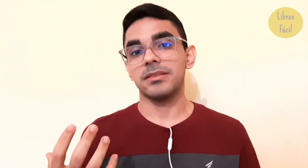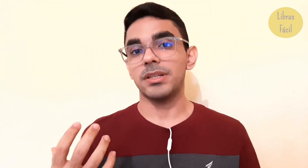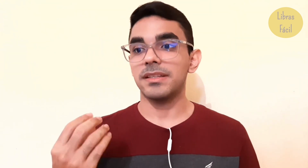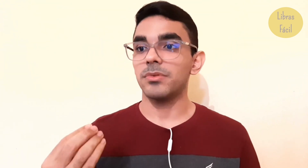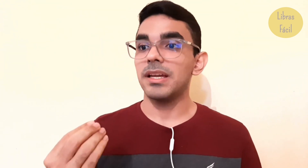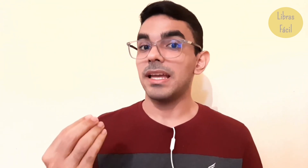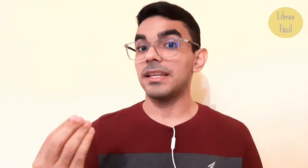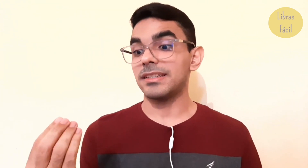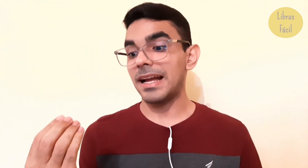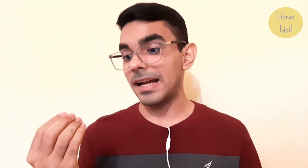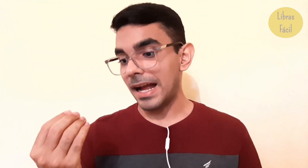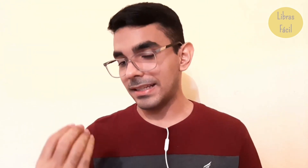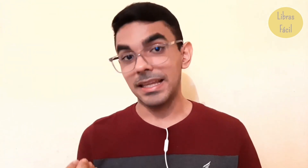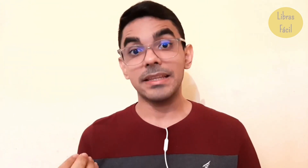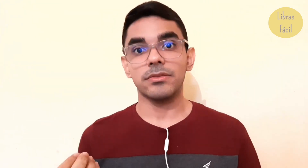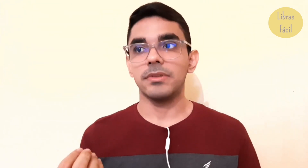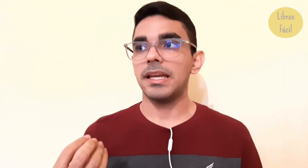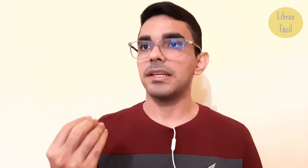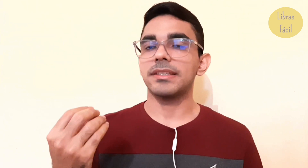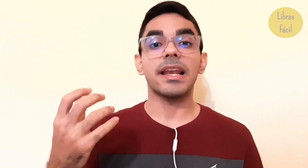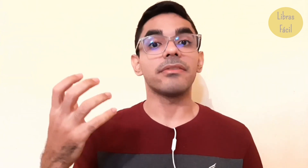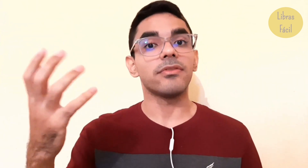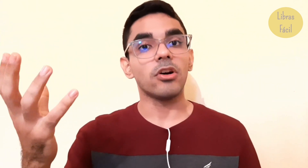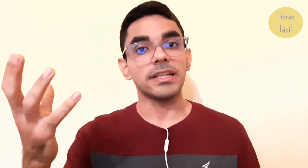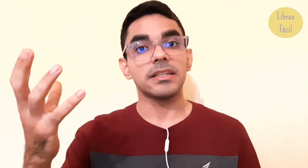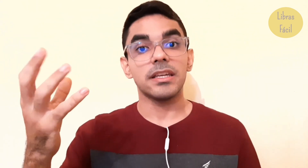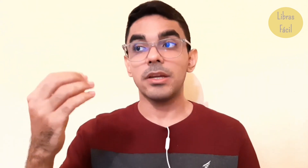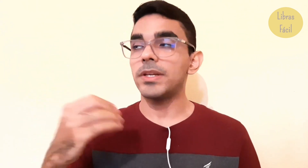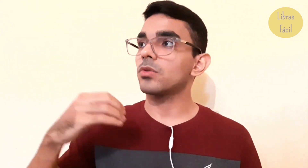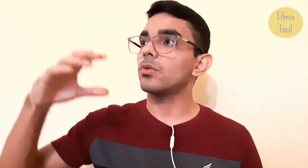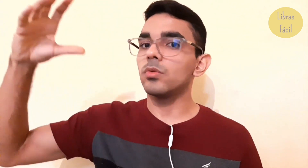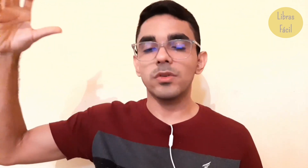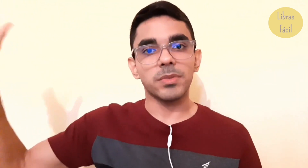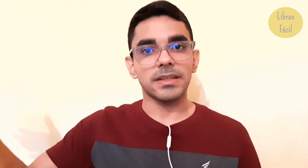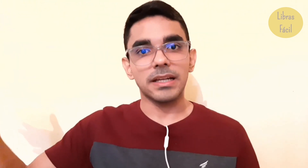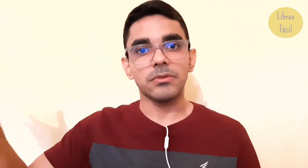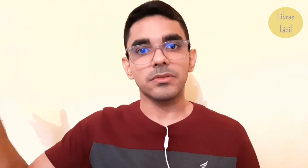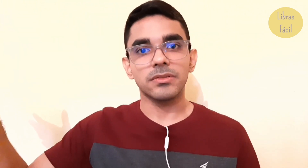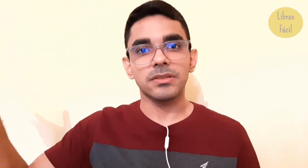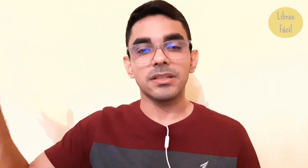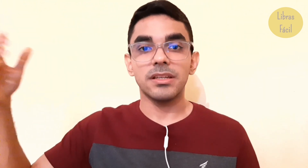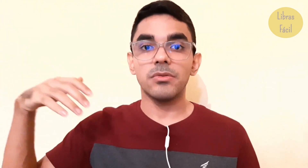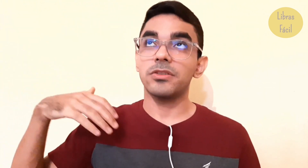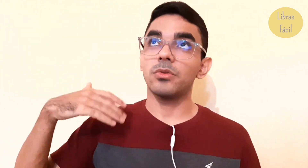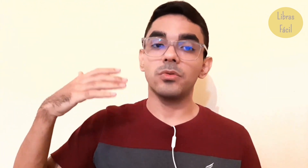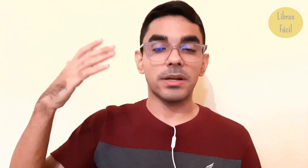exemplo, ela está aqui dentro, ela está lá fora, eu estou no hospital, eu estou no